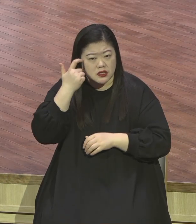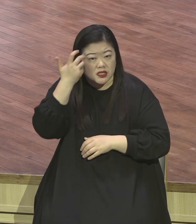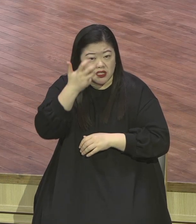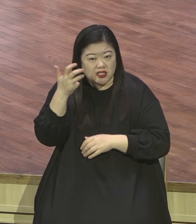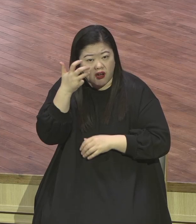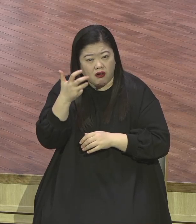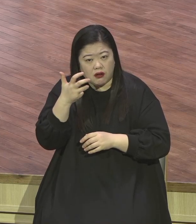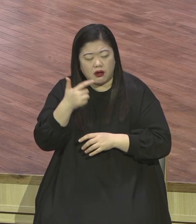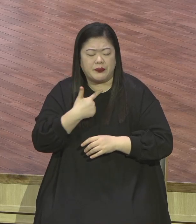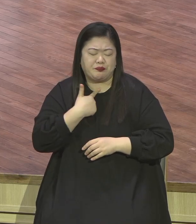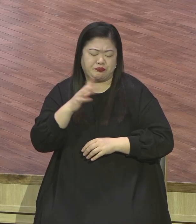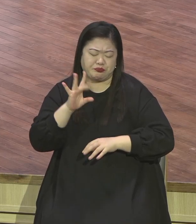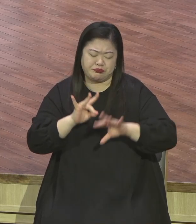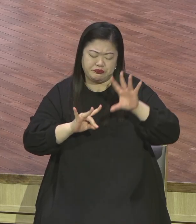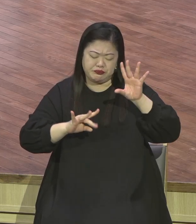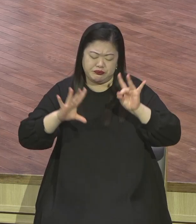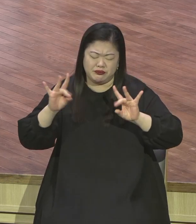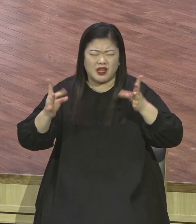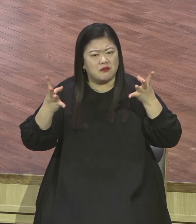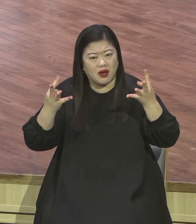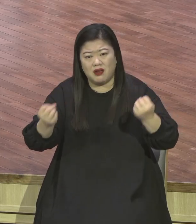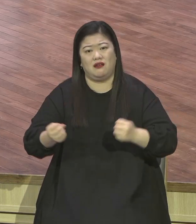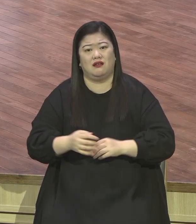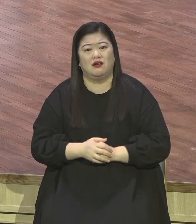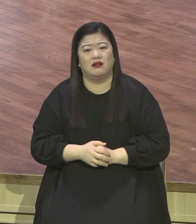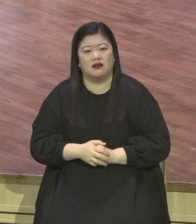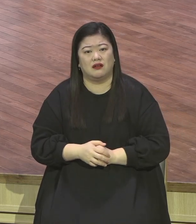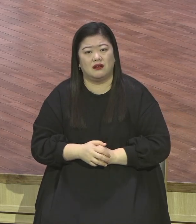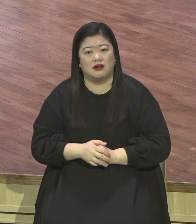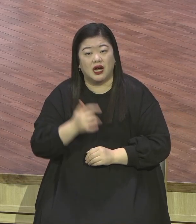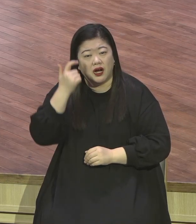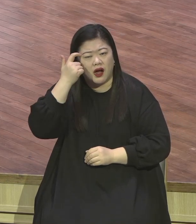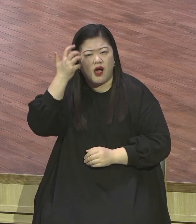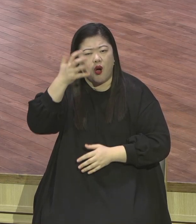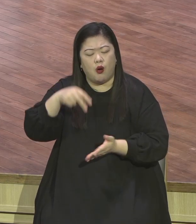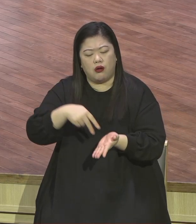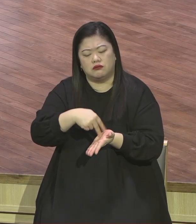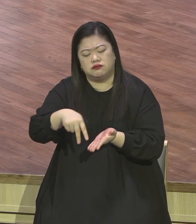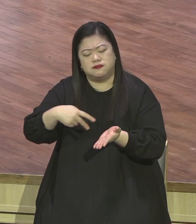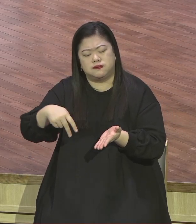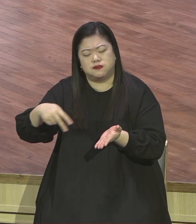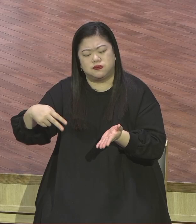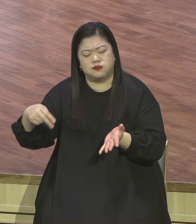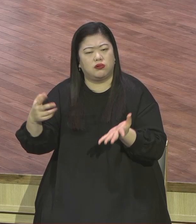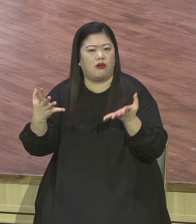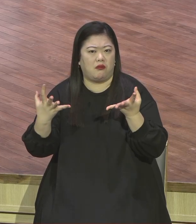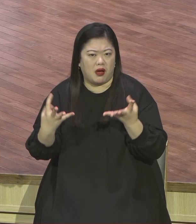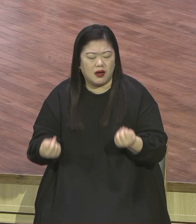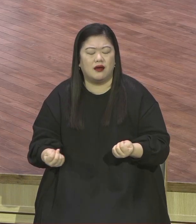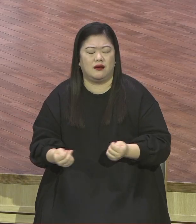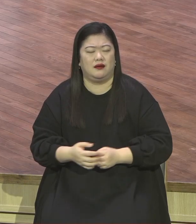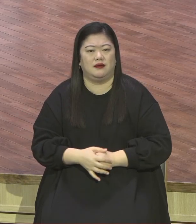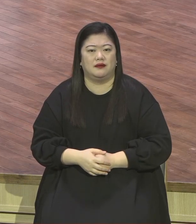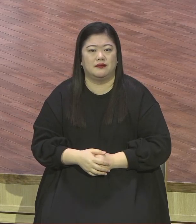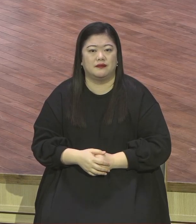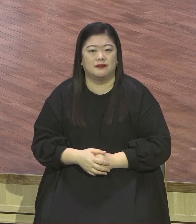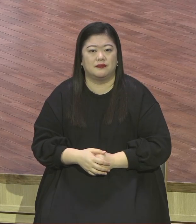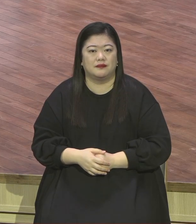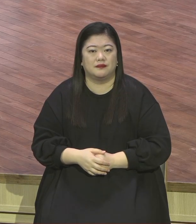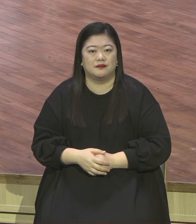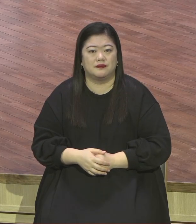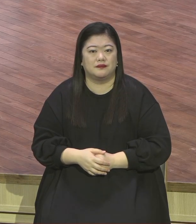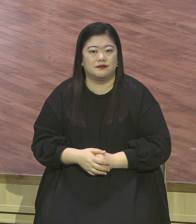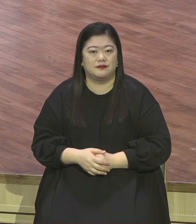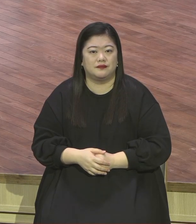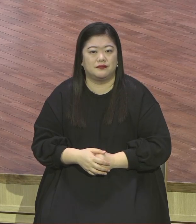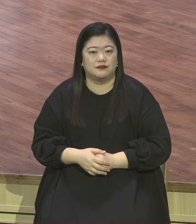상처가 있어요 괴로워하는 영혼들 여러분 주변에 많이 있어요 사람 끝으로 보지 마세요 영적인